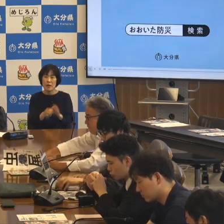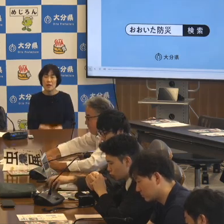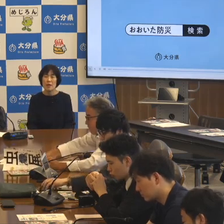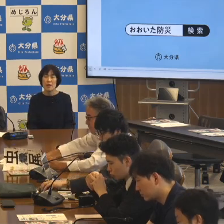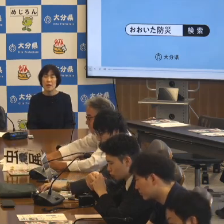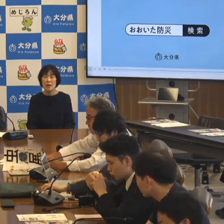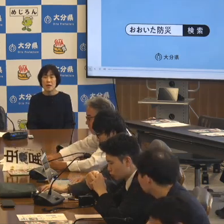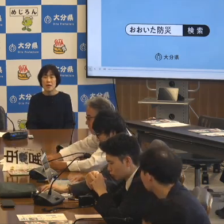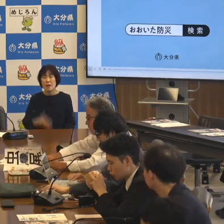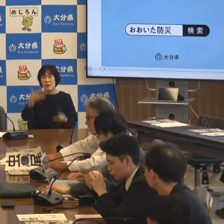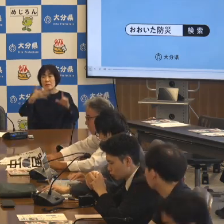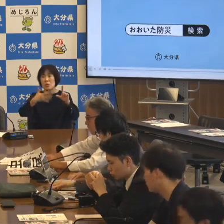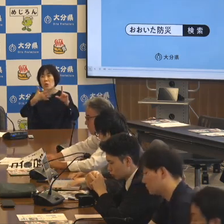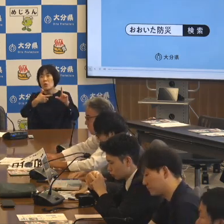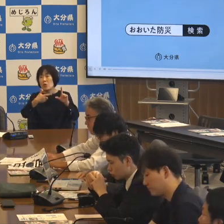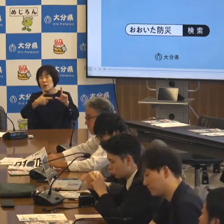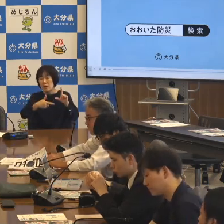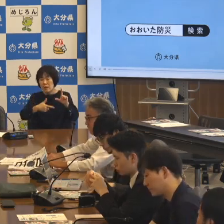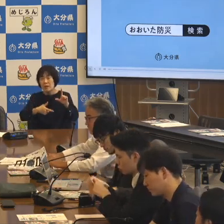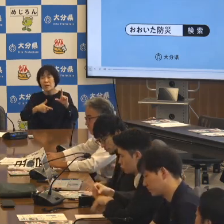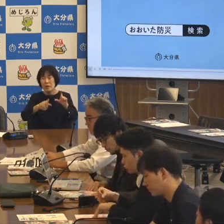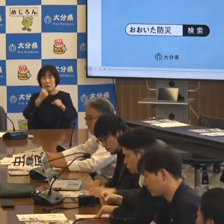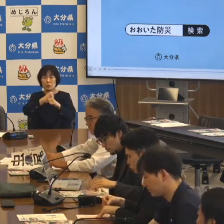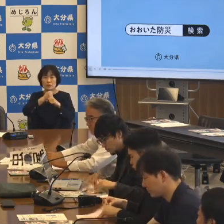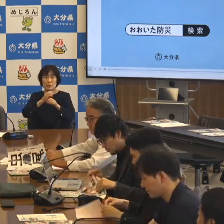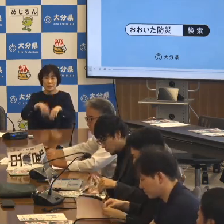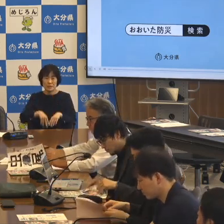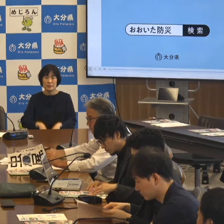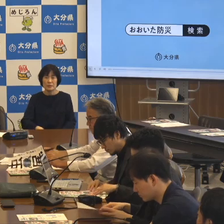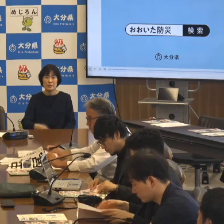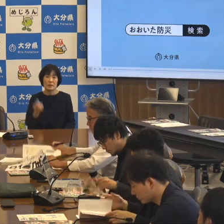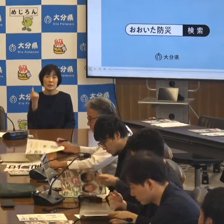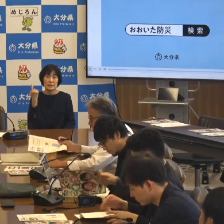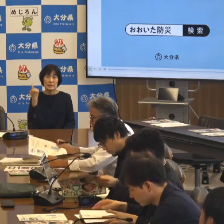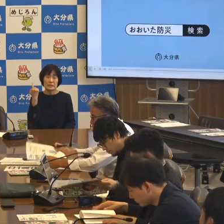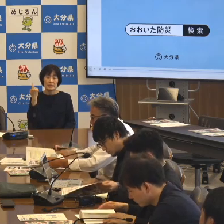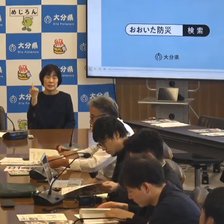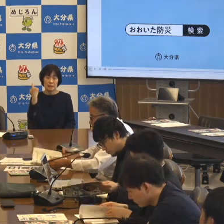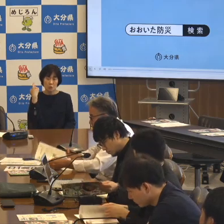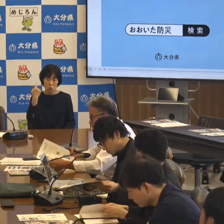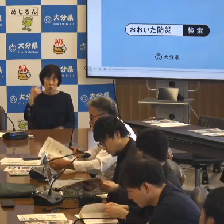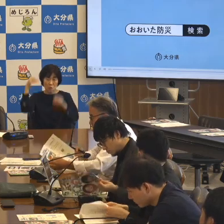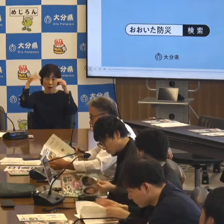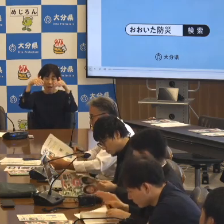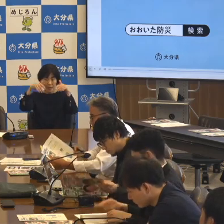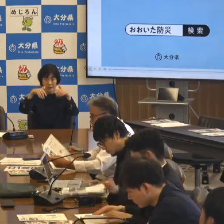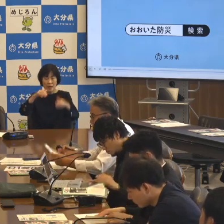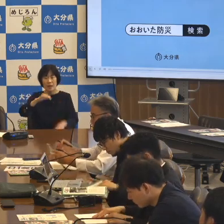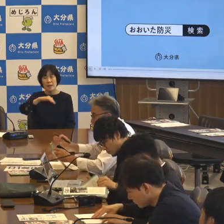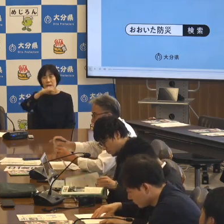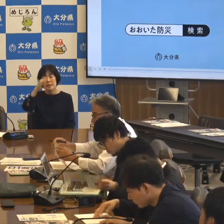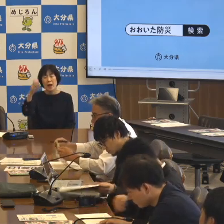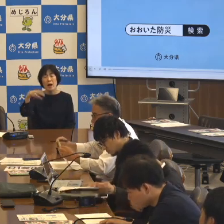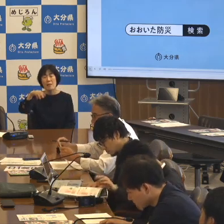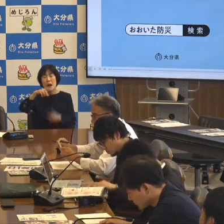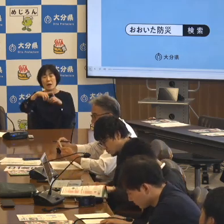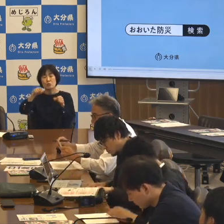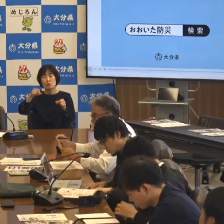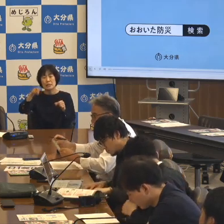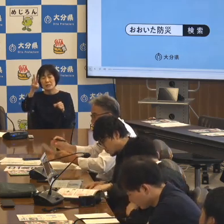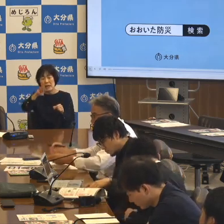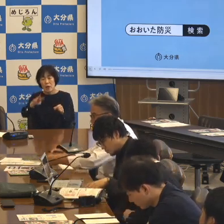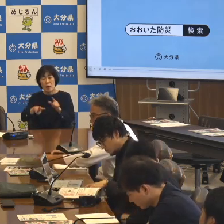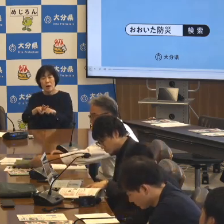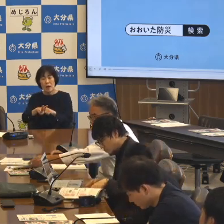画を作成をいたしました。昨日もですね、雨が降りまして、山国川で一時